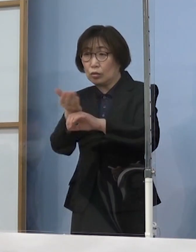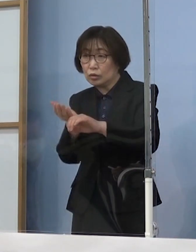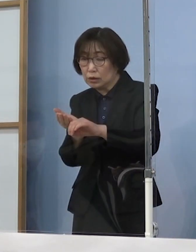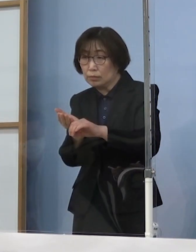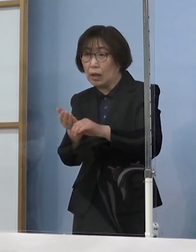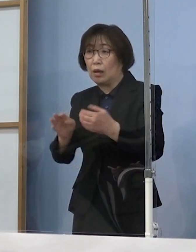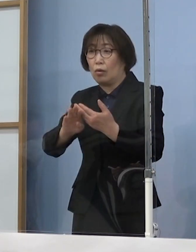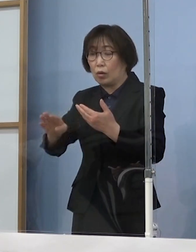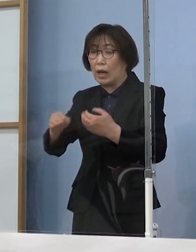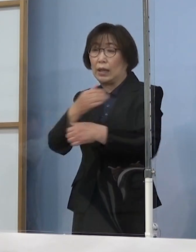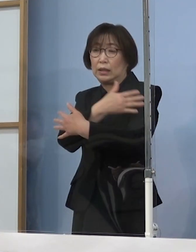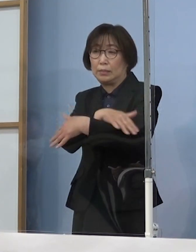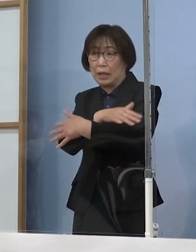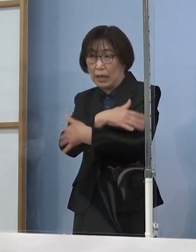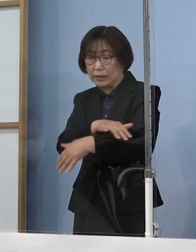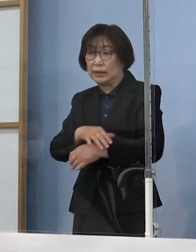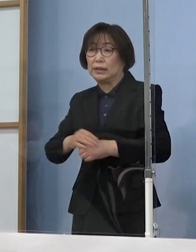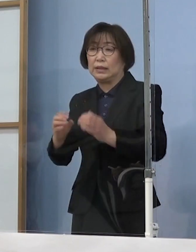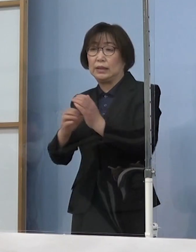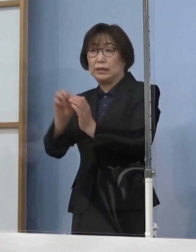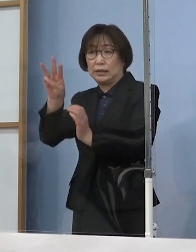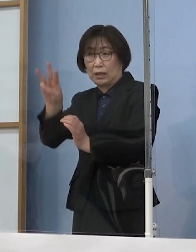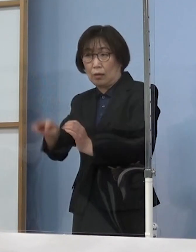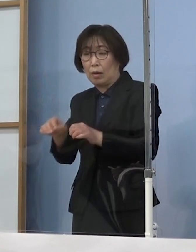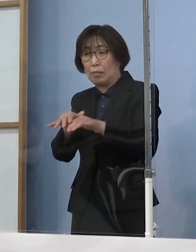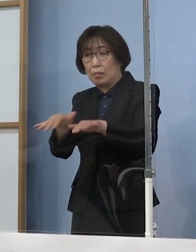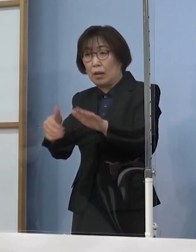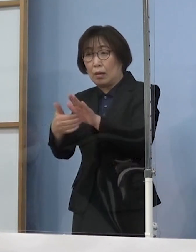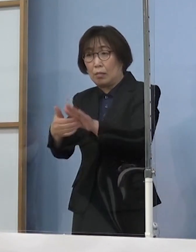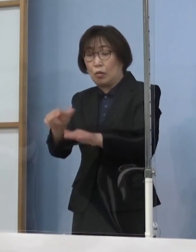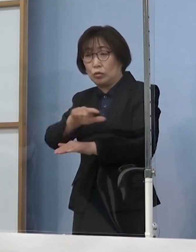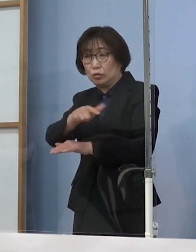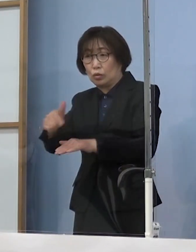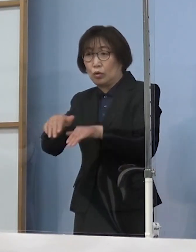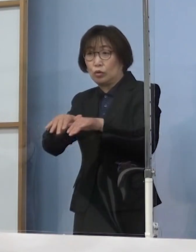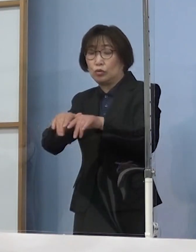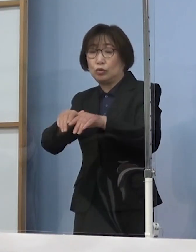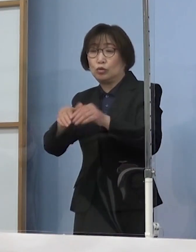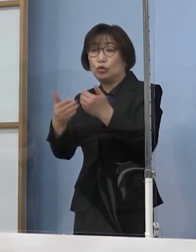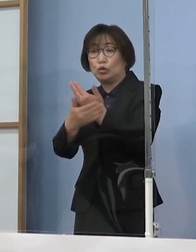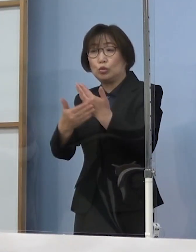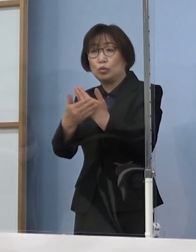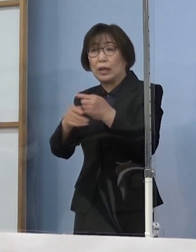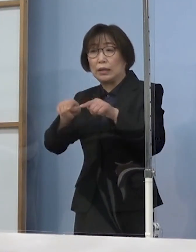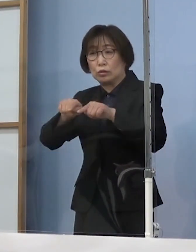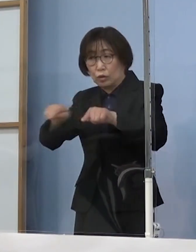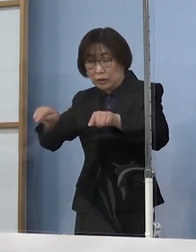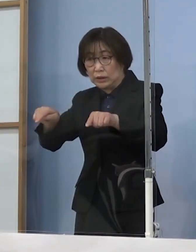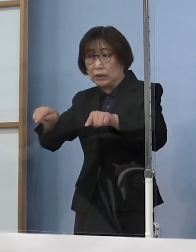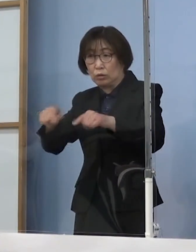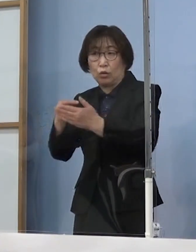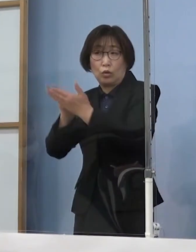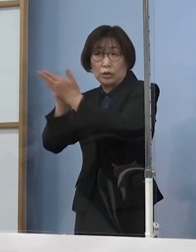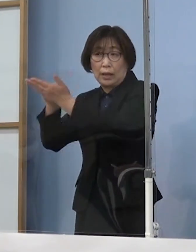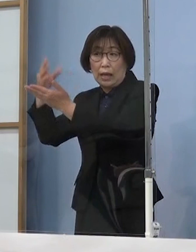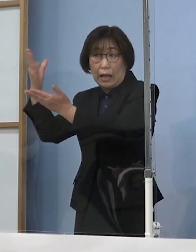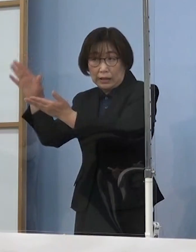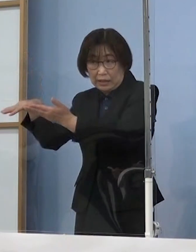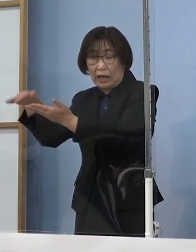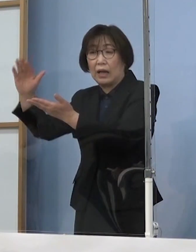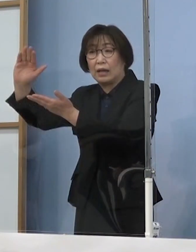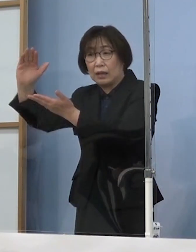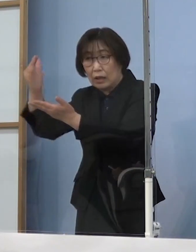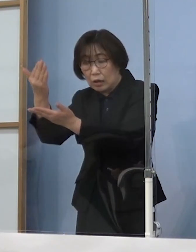城、そして石川、まん延防止等重点措置、こちらが要請が出されておりましたが、それぞれの事